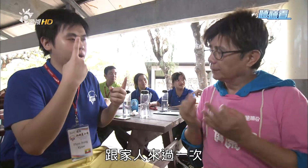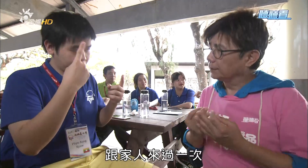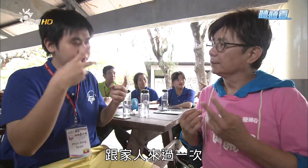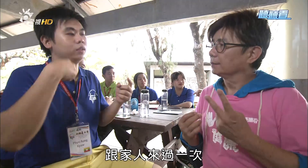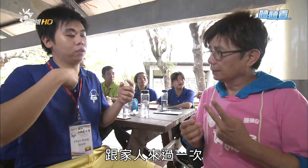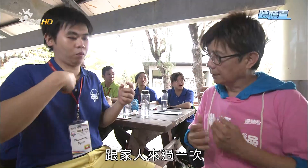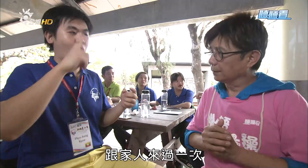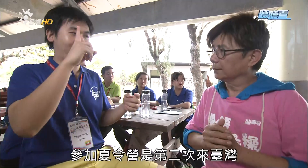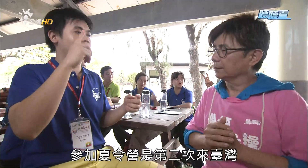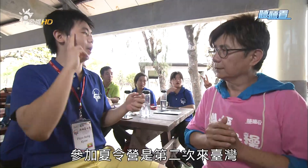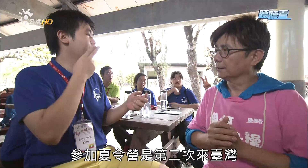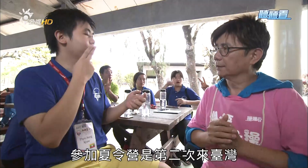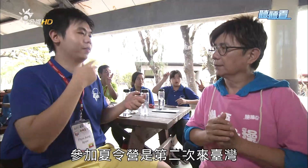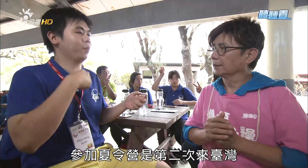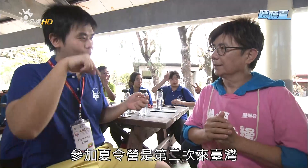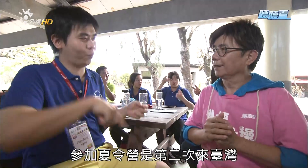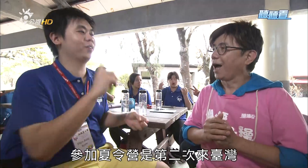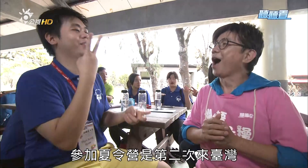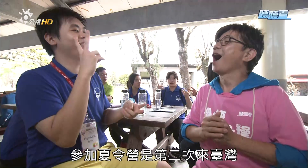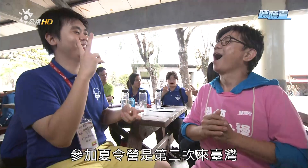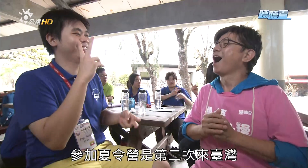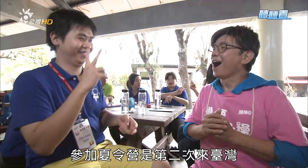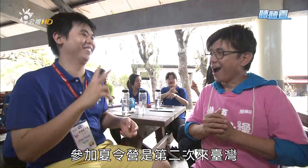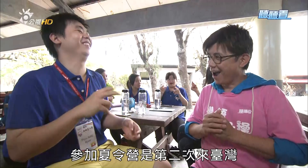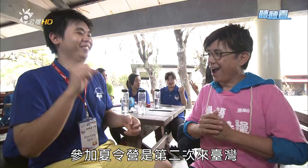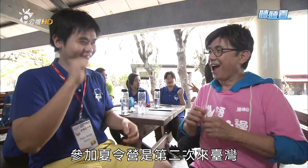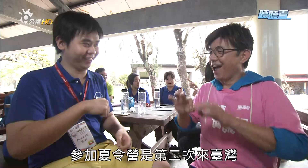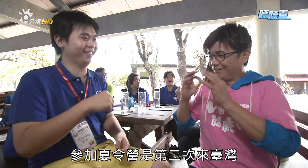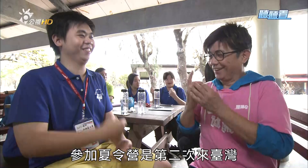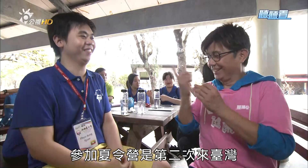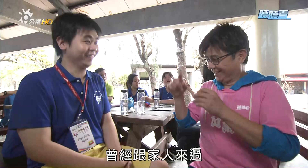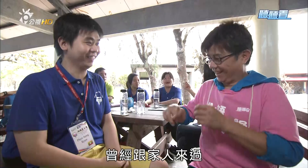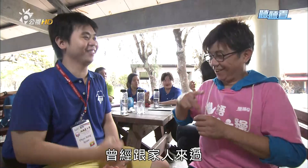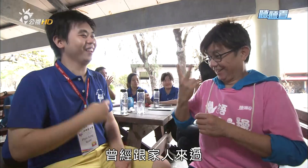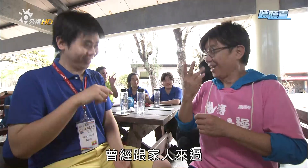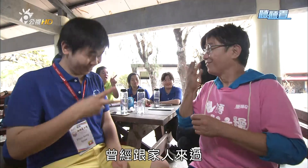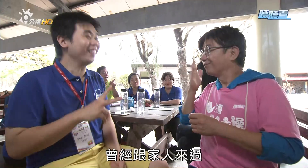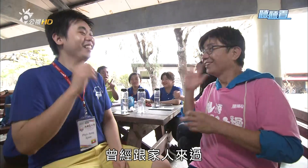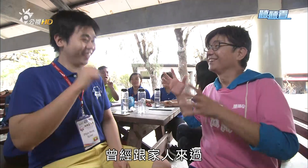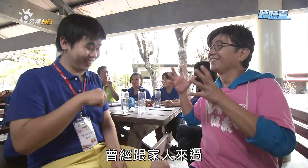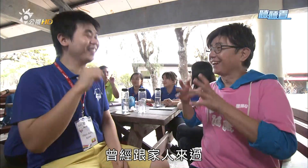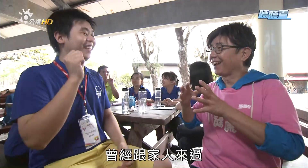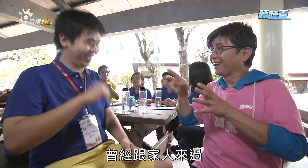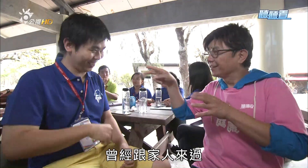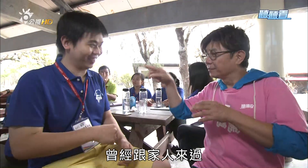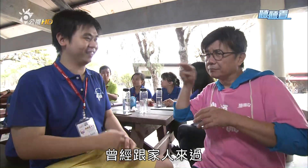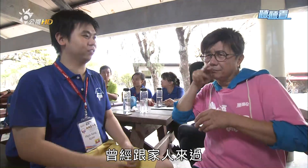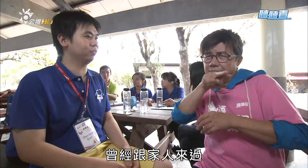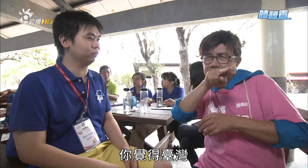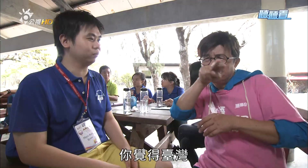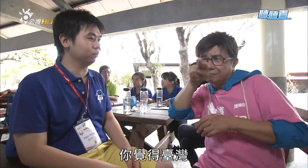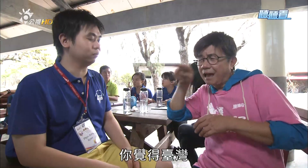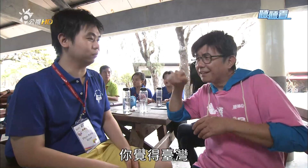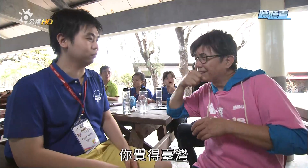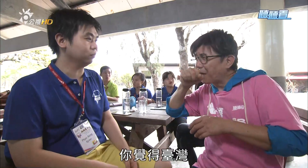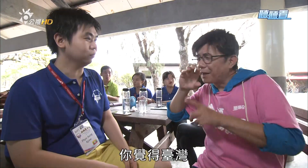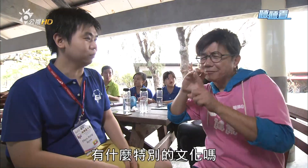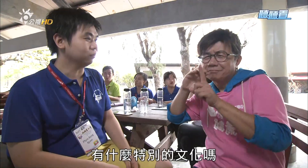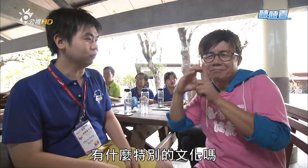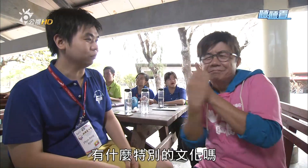一次，参加夏令营是第二次来台湾。 曾经跟家人来过啊。 你觉得台湾啊有什么